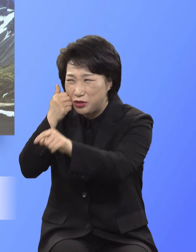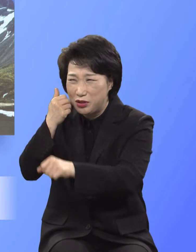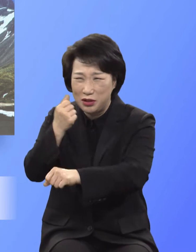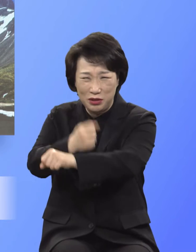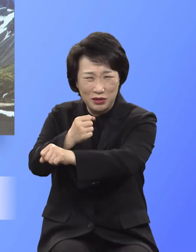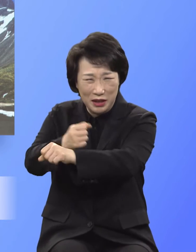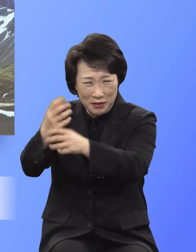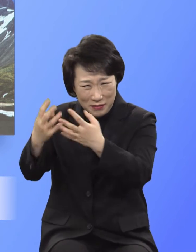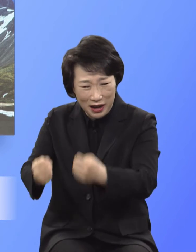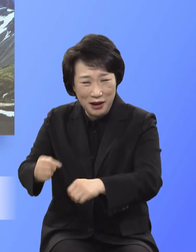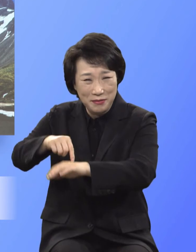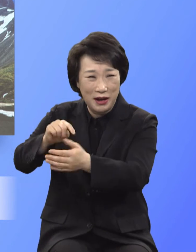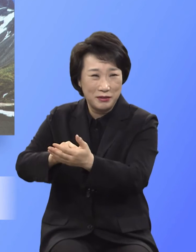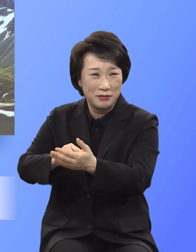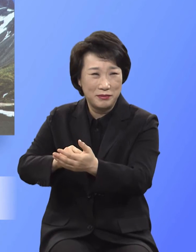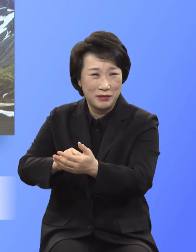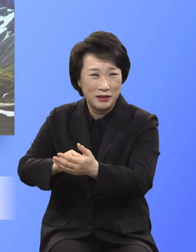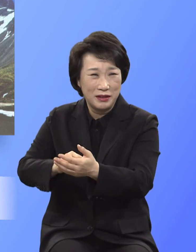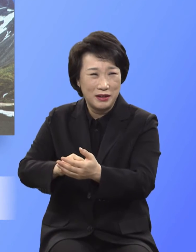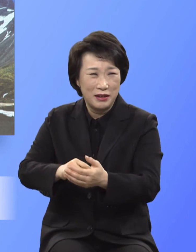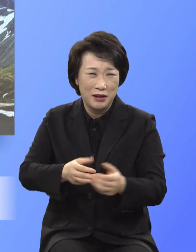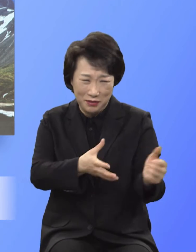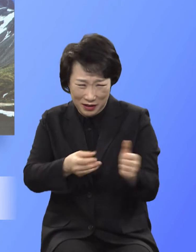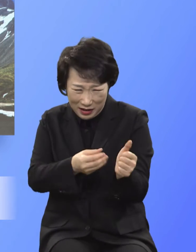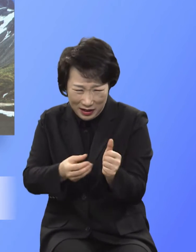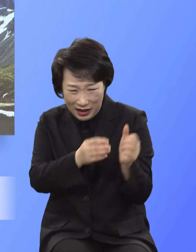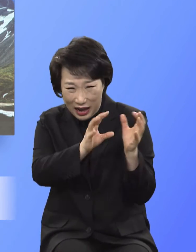태우면서 예수 믿고 구원받았습니까?